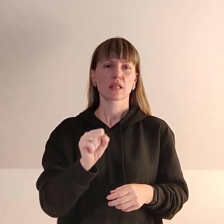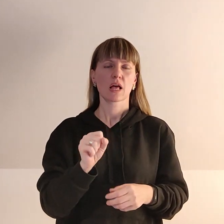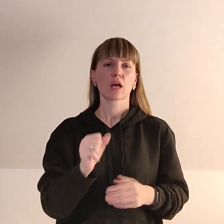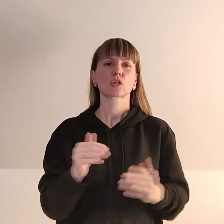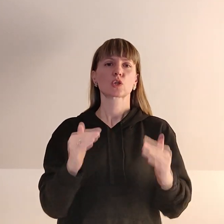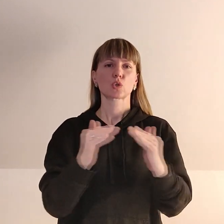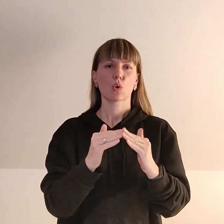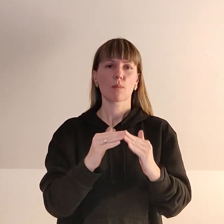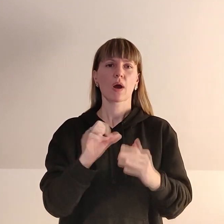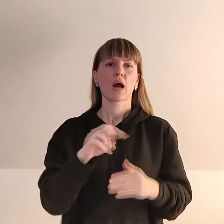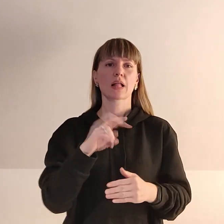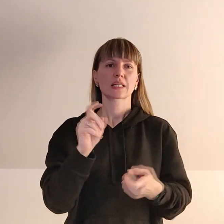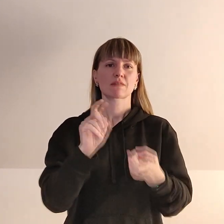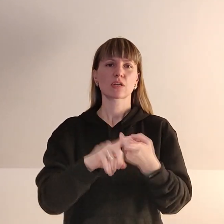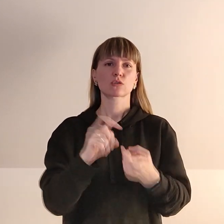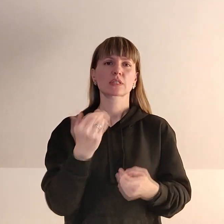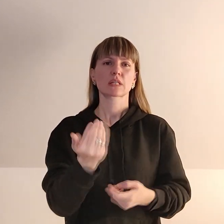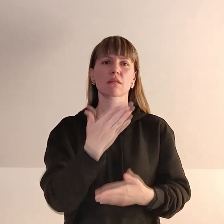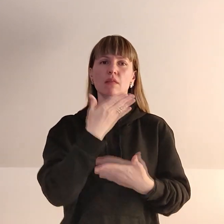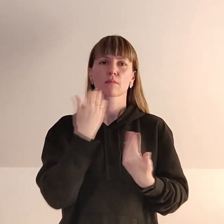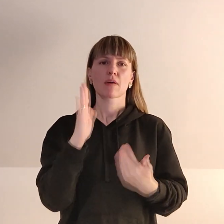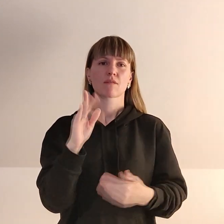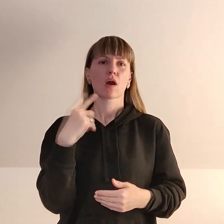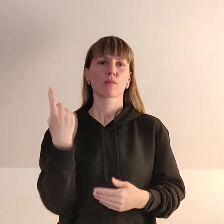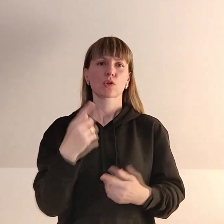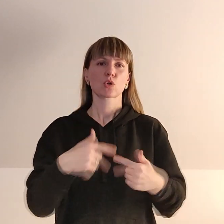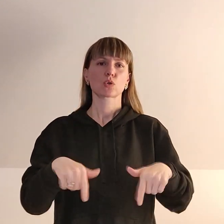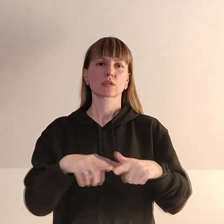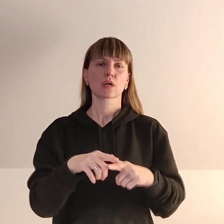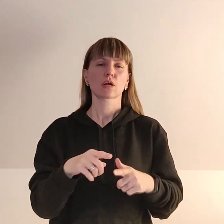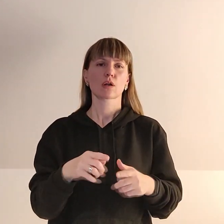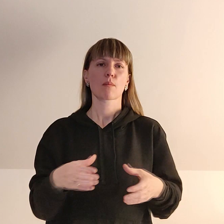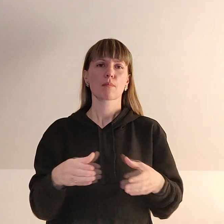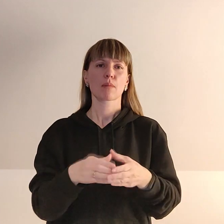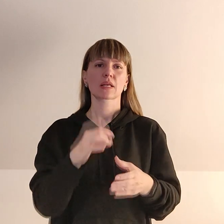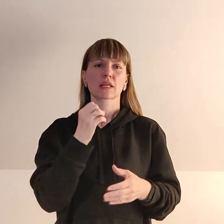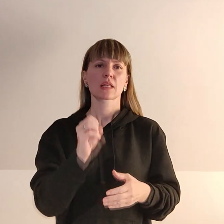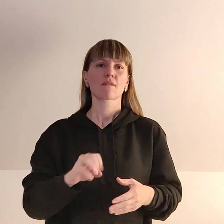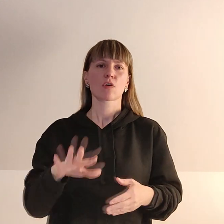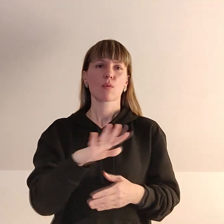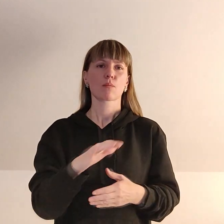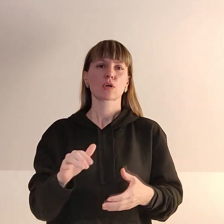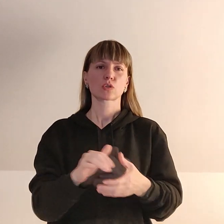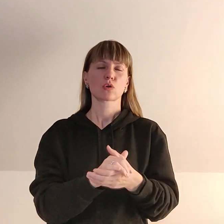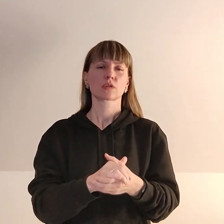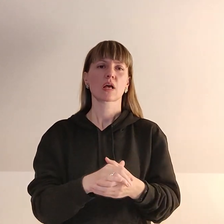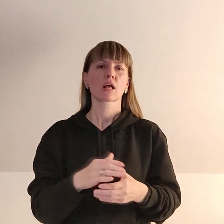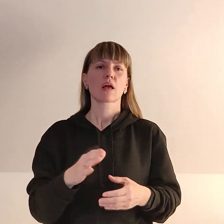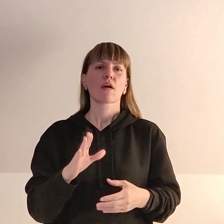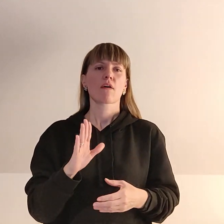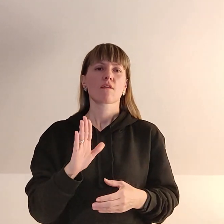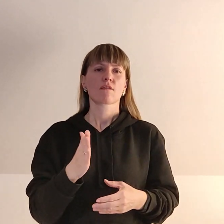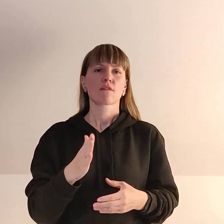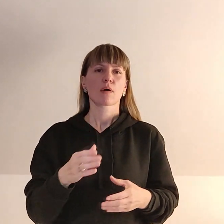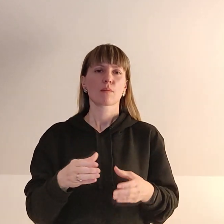нею немає. У обласному осередку партії «Європейська солідарність» ситуацію щодо викрадення Лейли Ібрагімової поки що